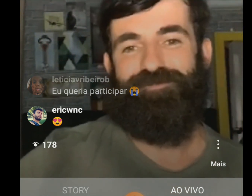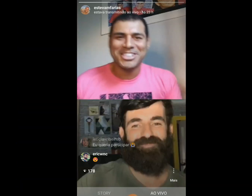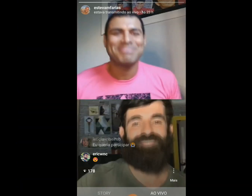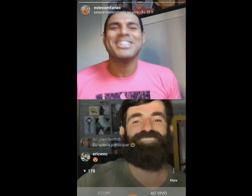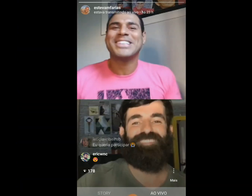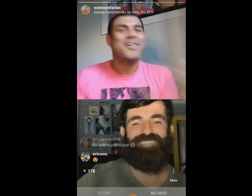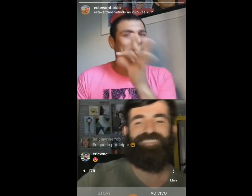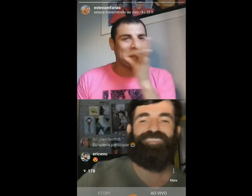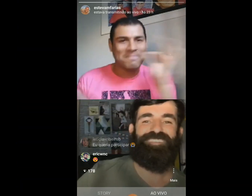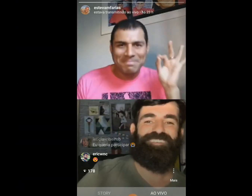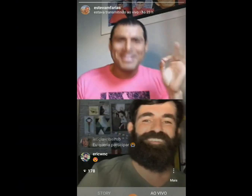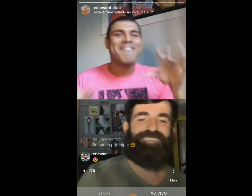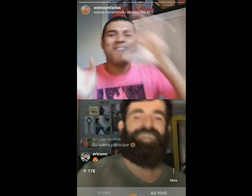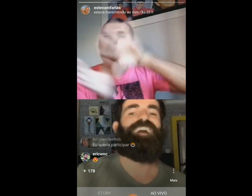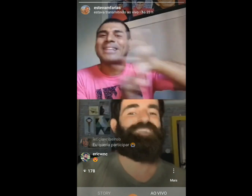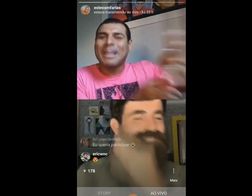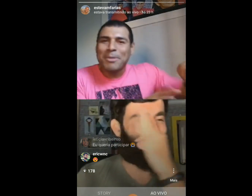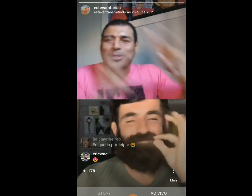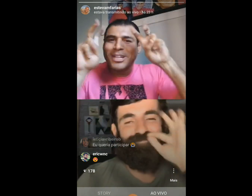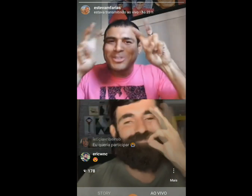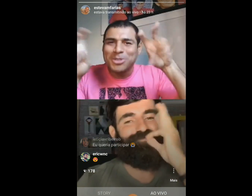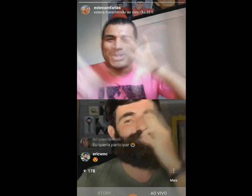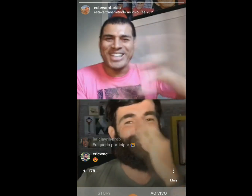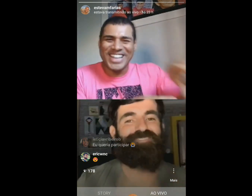Então, ó, vamos passar para outro assunto.